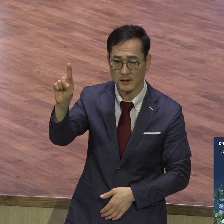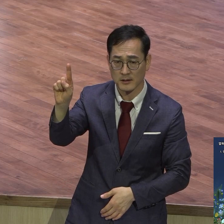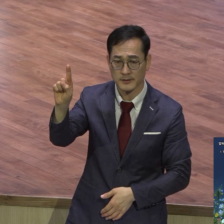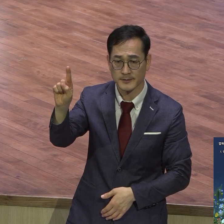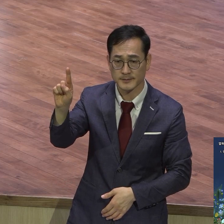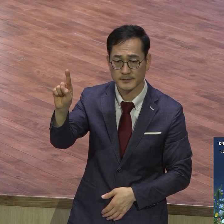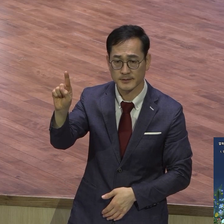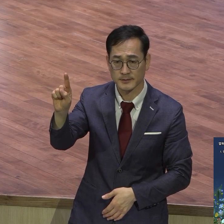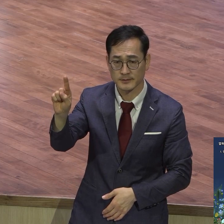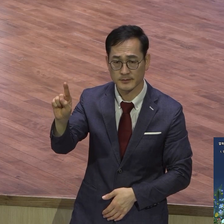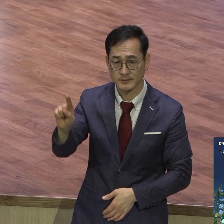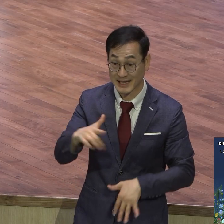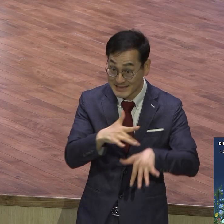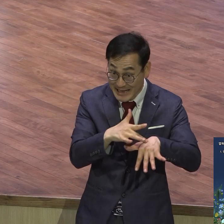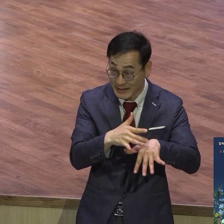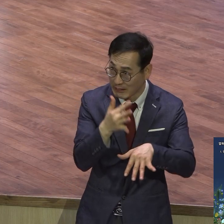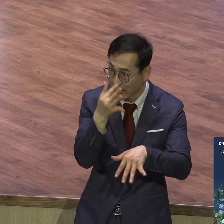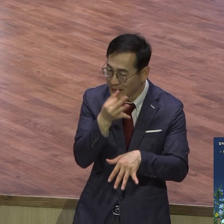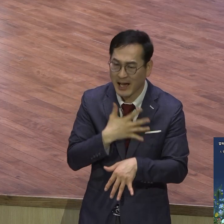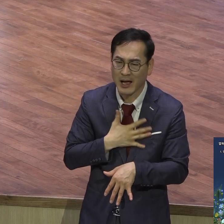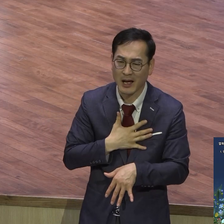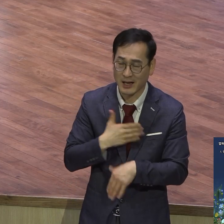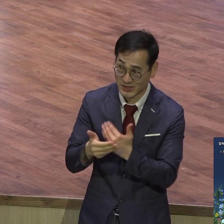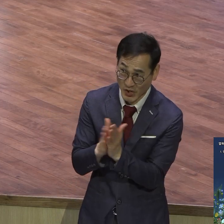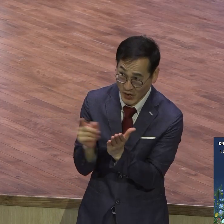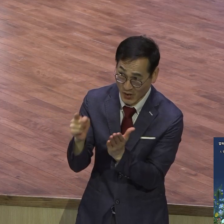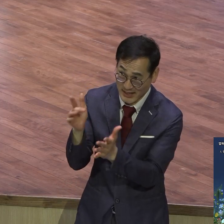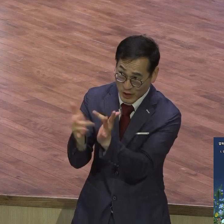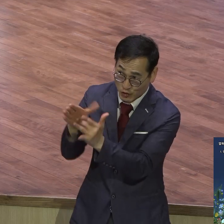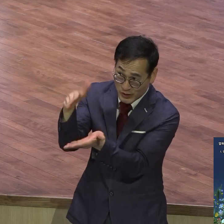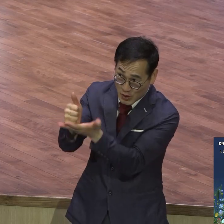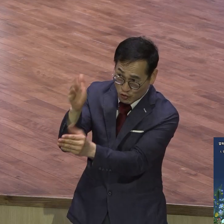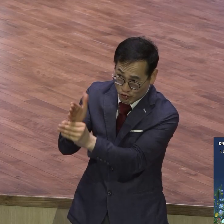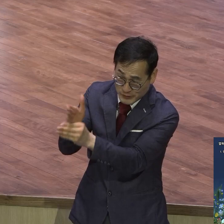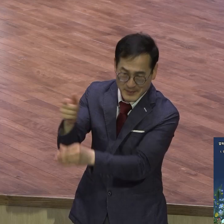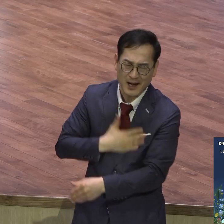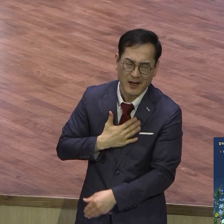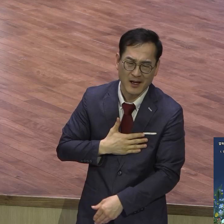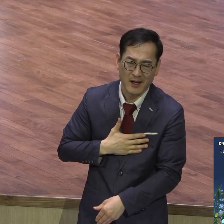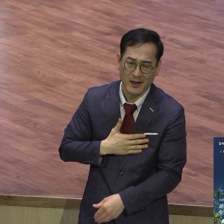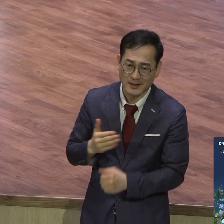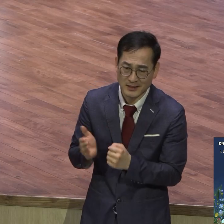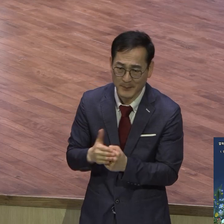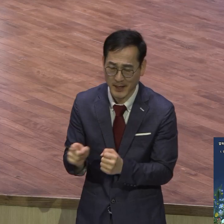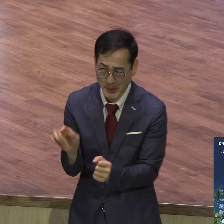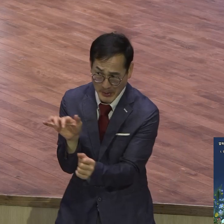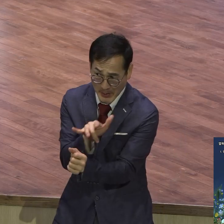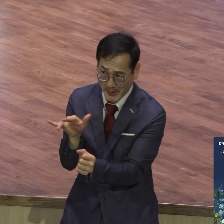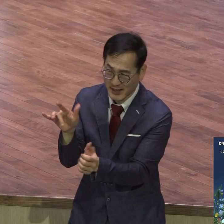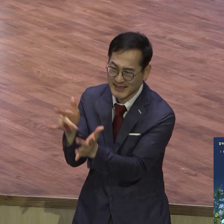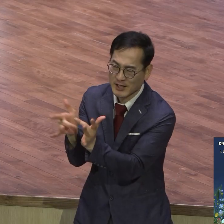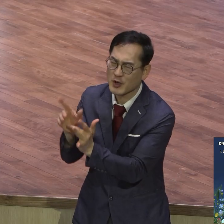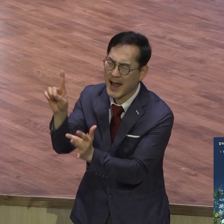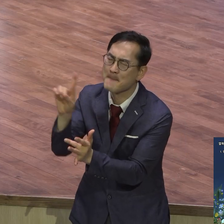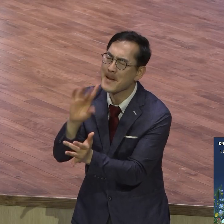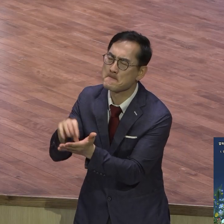사단이 너무 잘 알지요. 욕을 쫙 빻게 만들지 욕을 빼게 만들지 교회 다니면서도 몰라요.